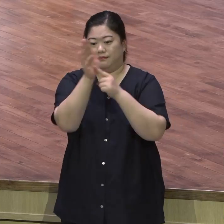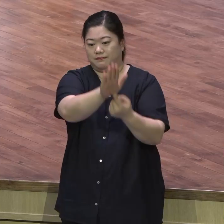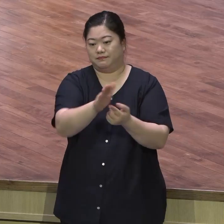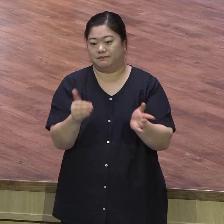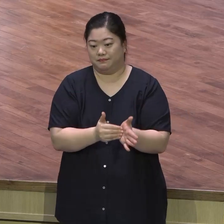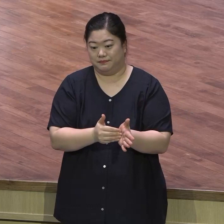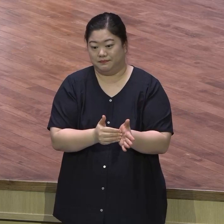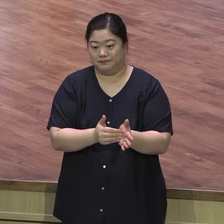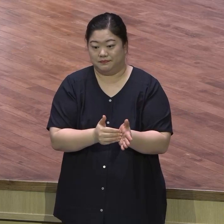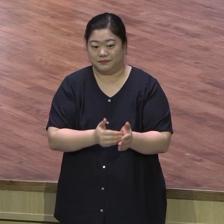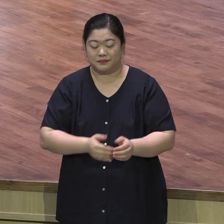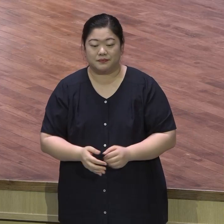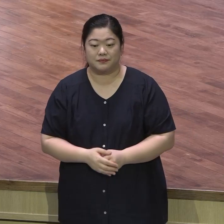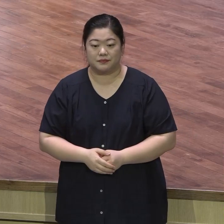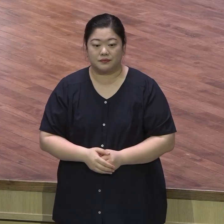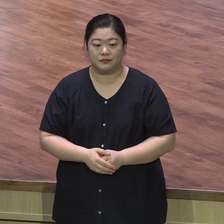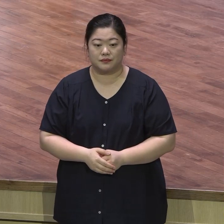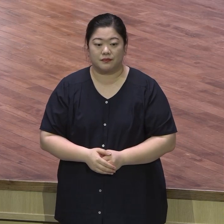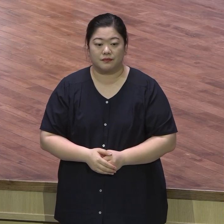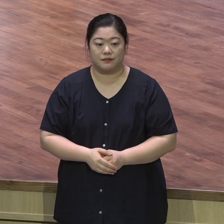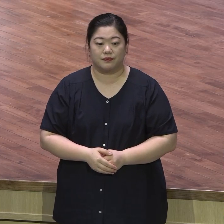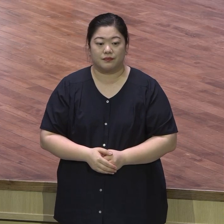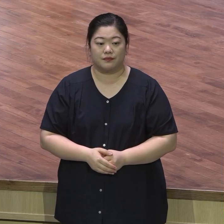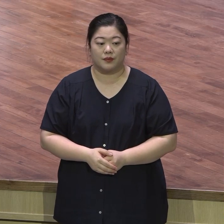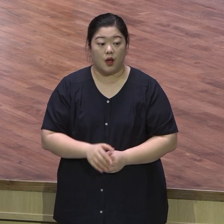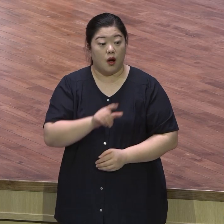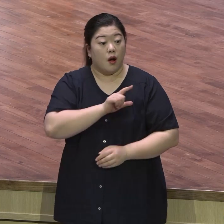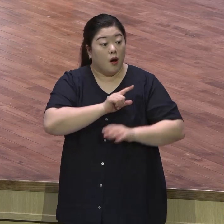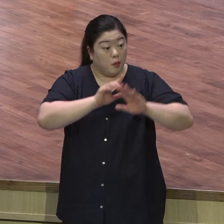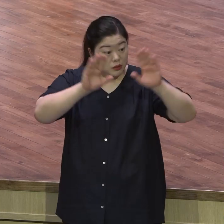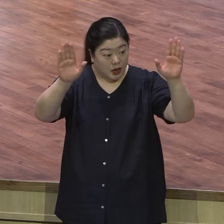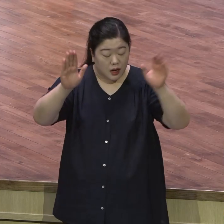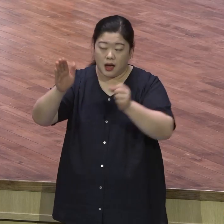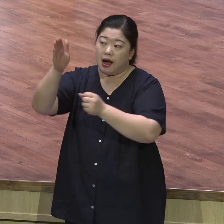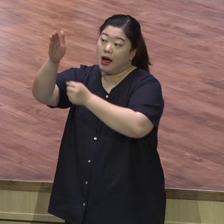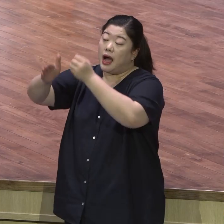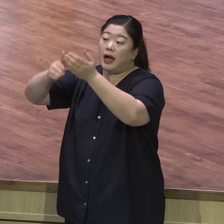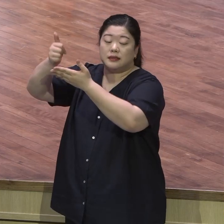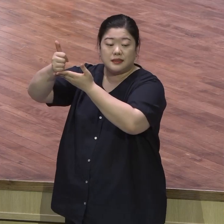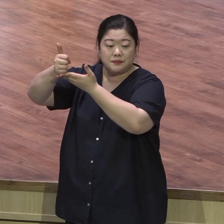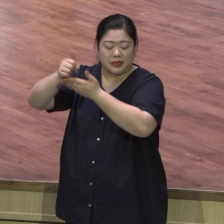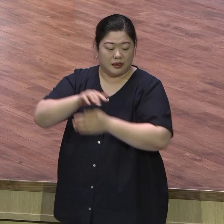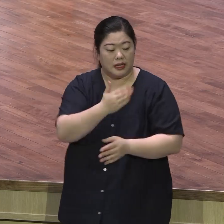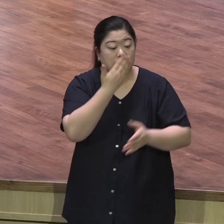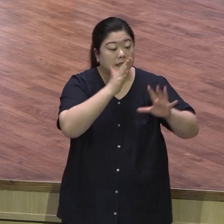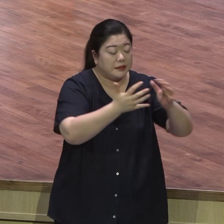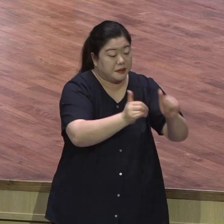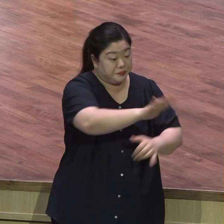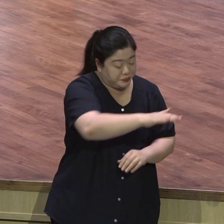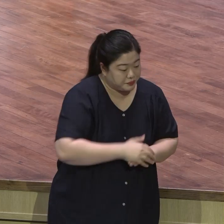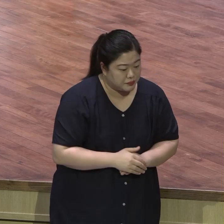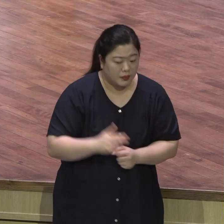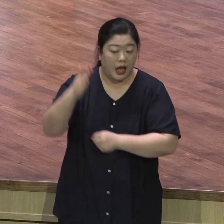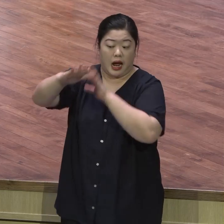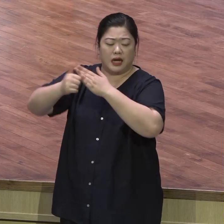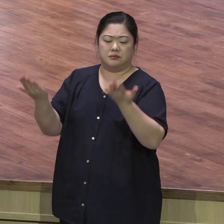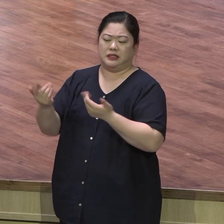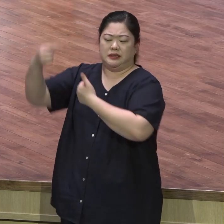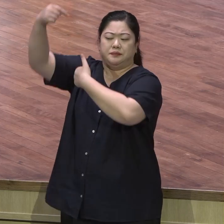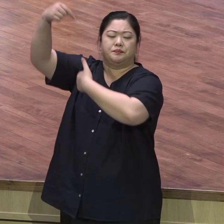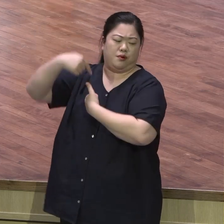여호와께서 드릴지니 모세가 하나님께서 명령하신 성막 건축을 위해서